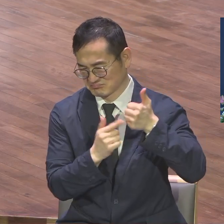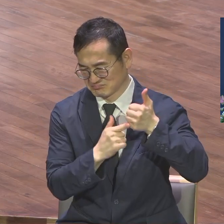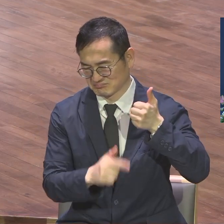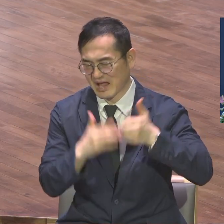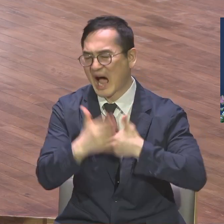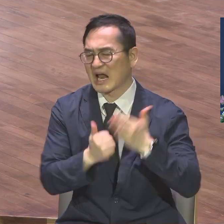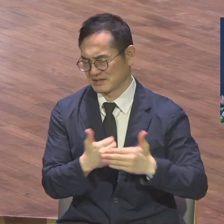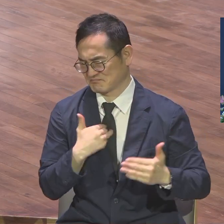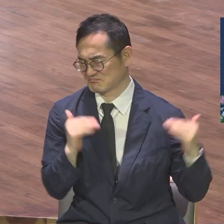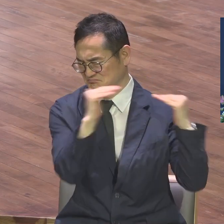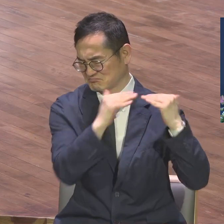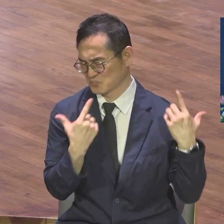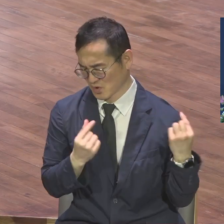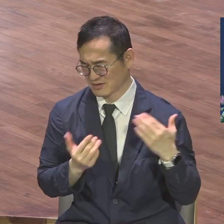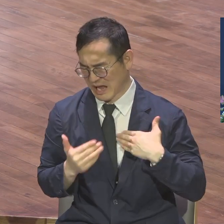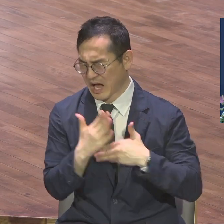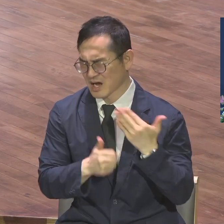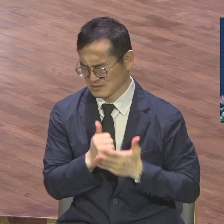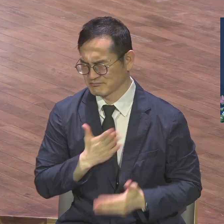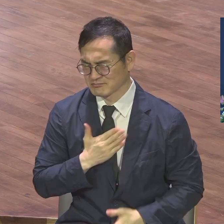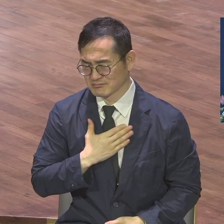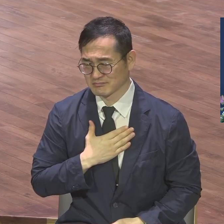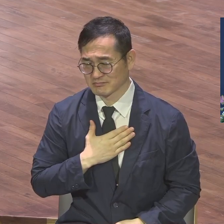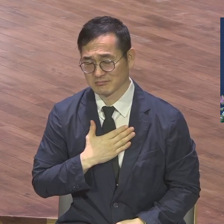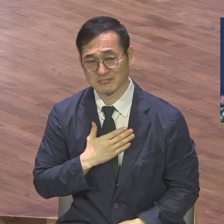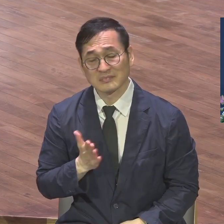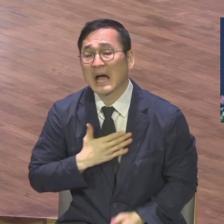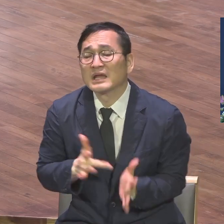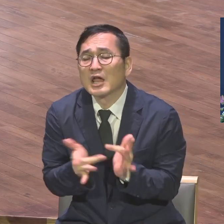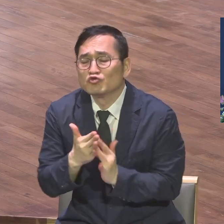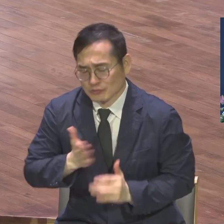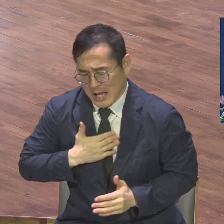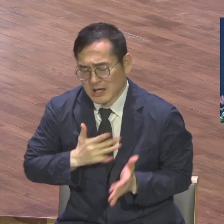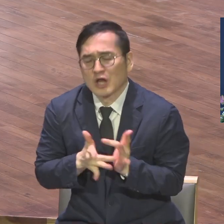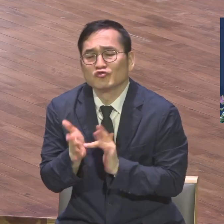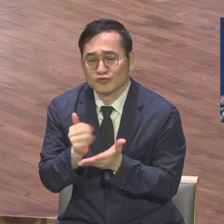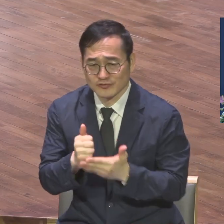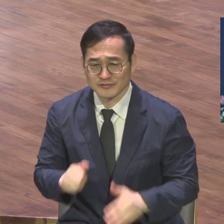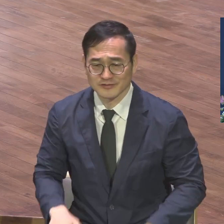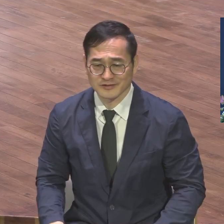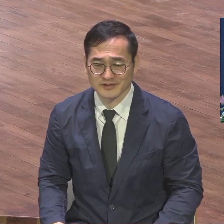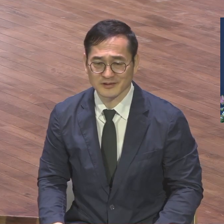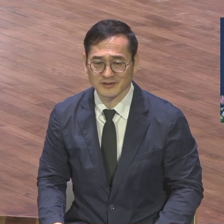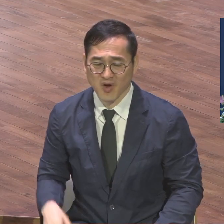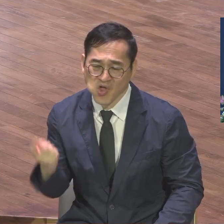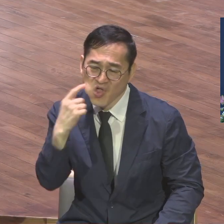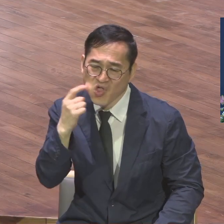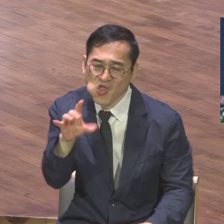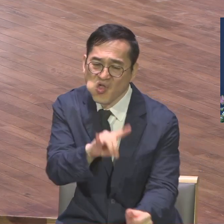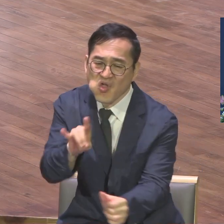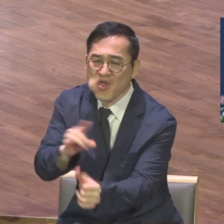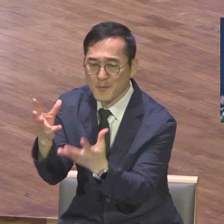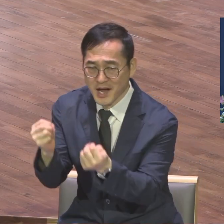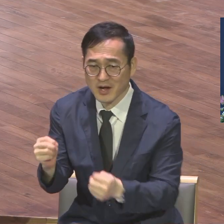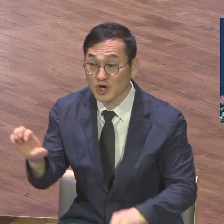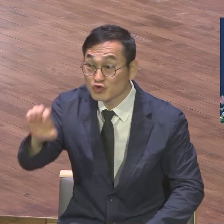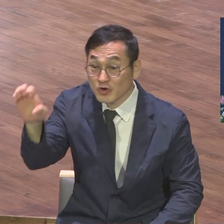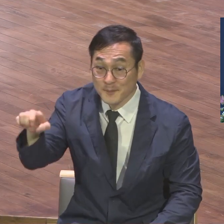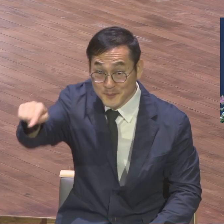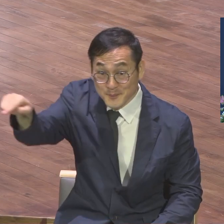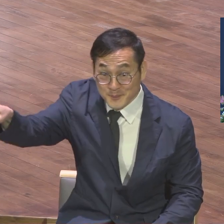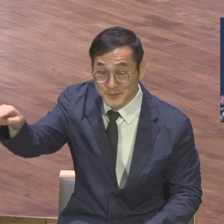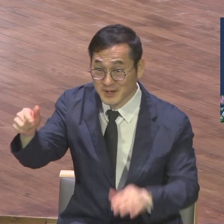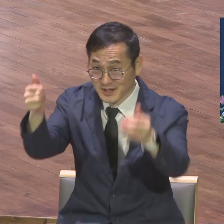저 선진국일수록 그야말로 마리아 우상을 도배를 해놨습니다. 저 유럽에 방문 가면